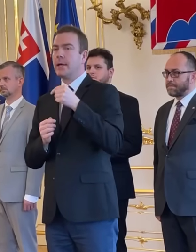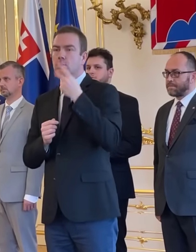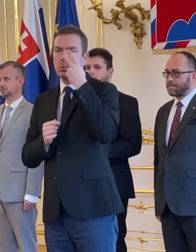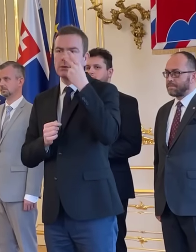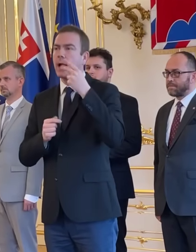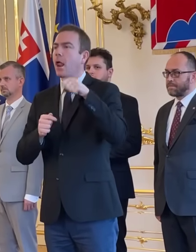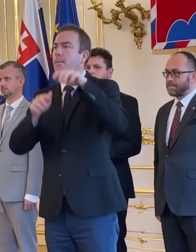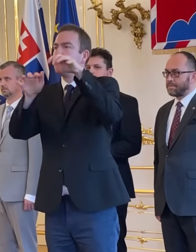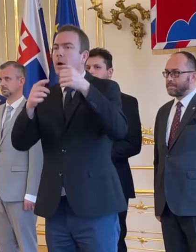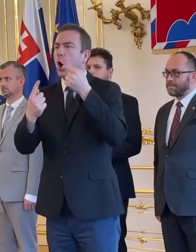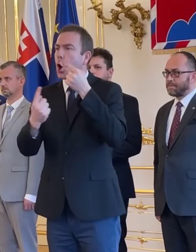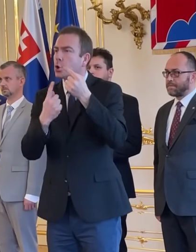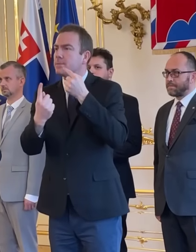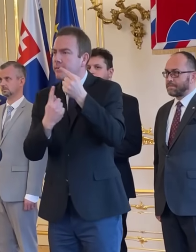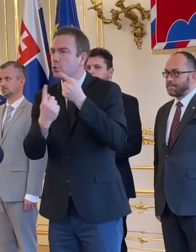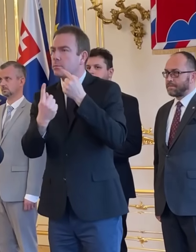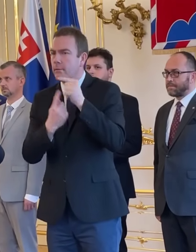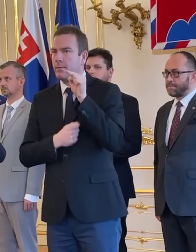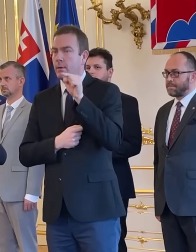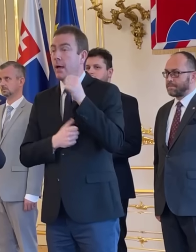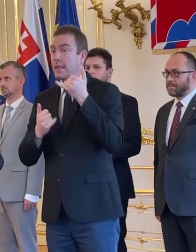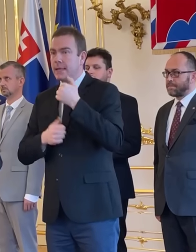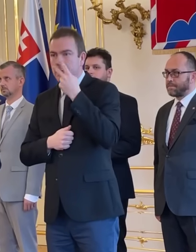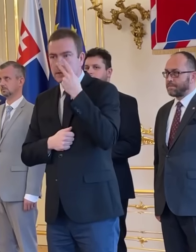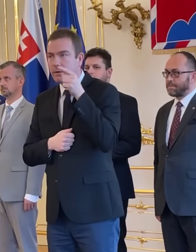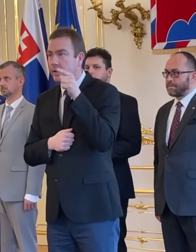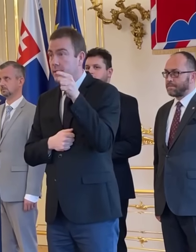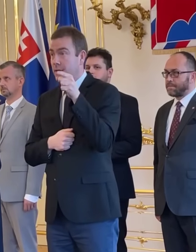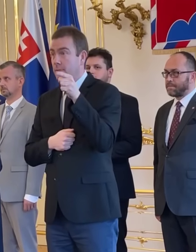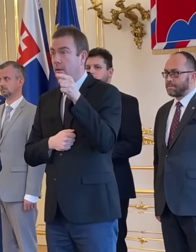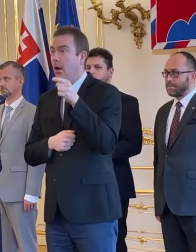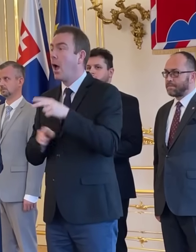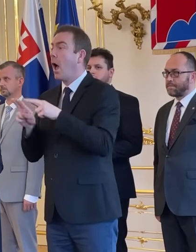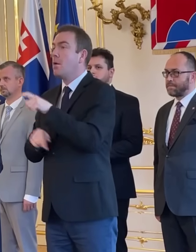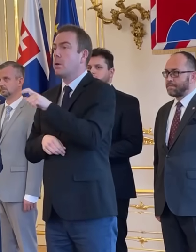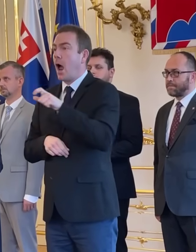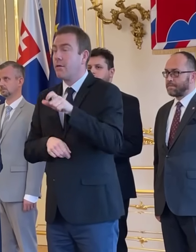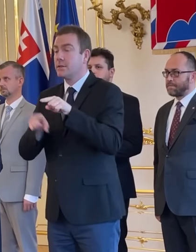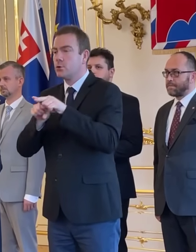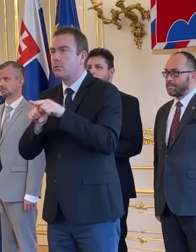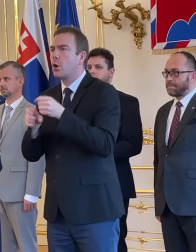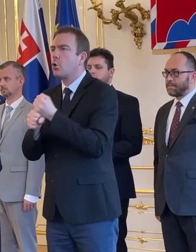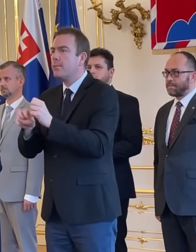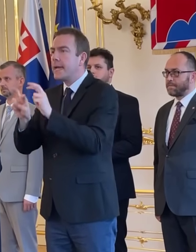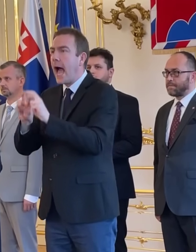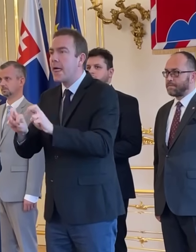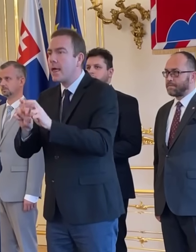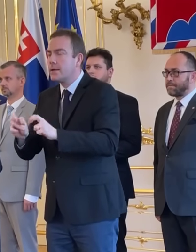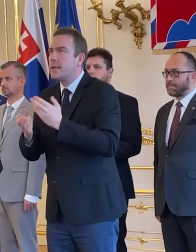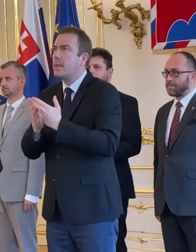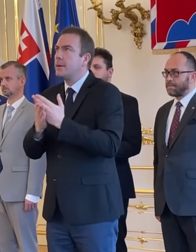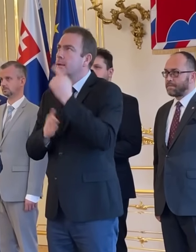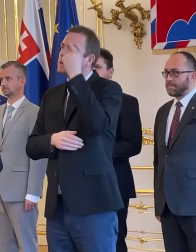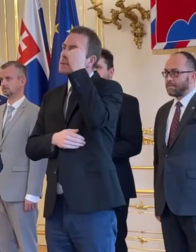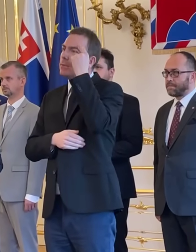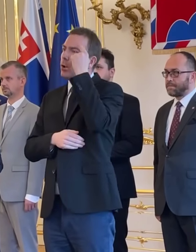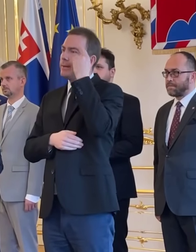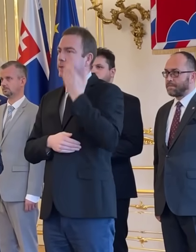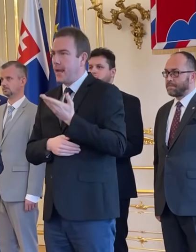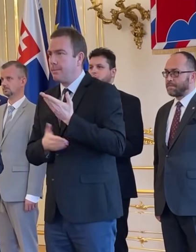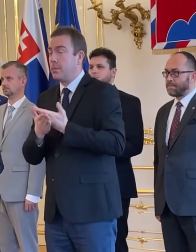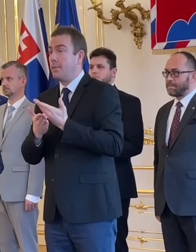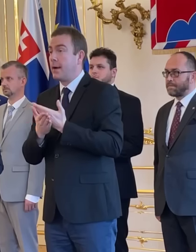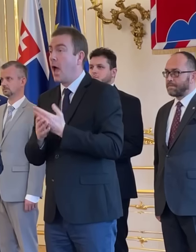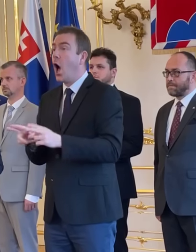dozvedela, aké všetky dôsledky, pretože ešte len teraz to právnici vlastne dešifrujú, to má. Napríklad, keď som si spomenula